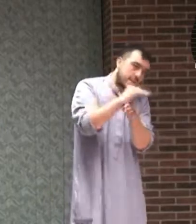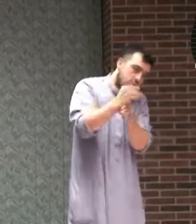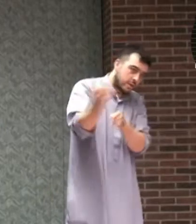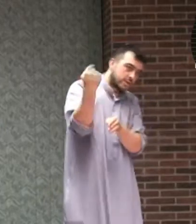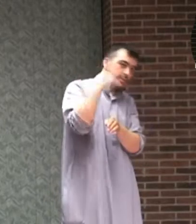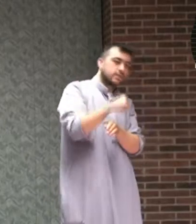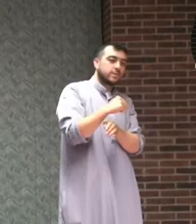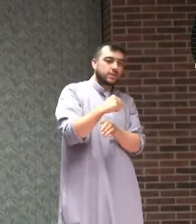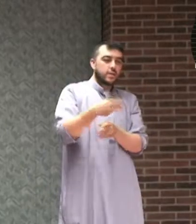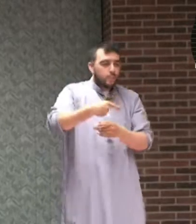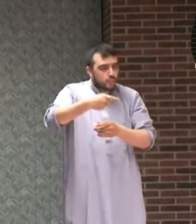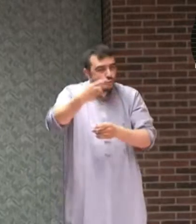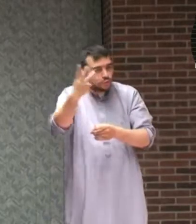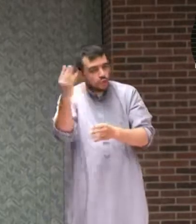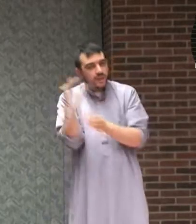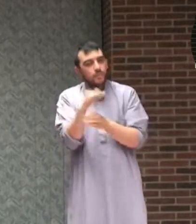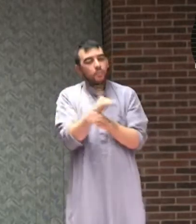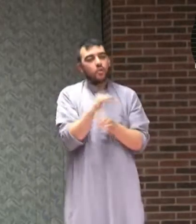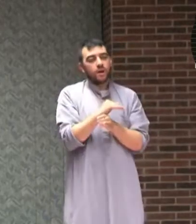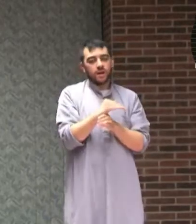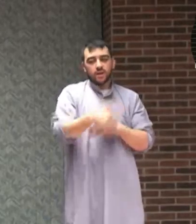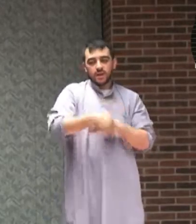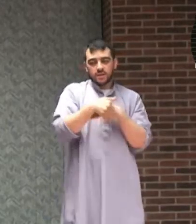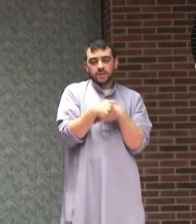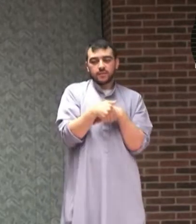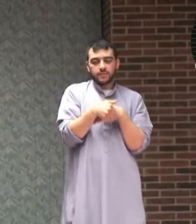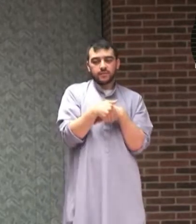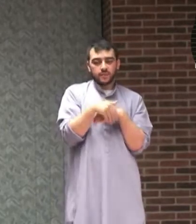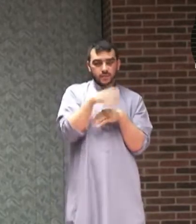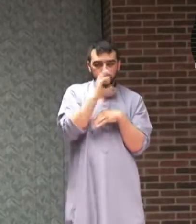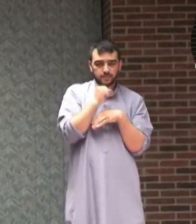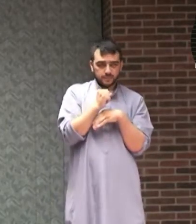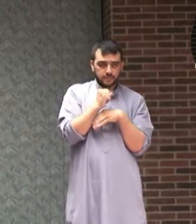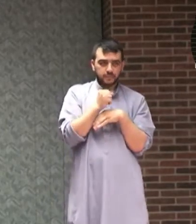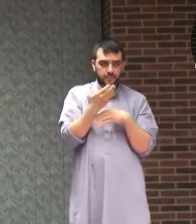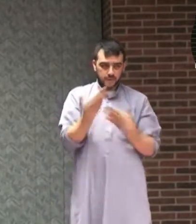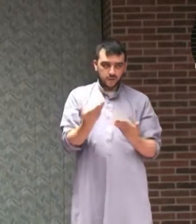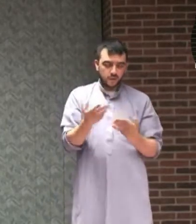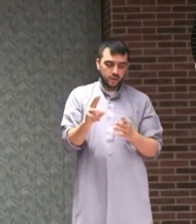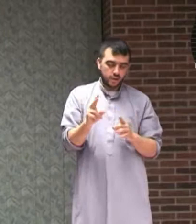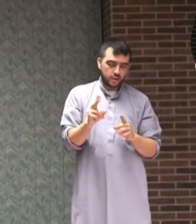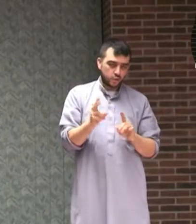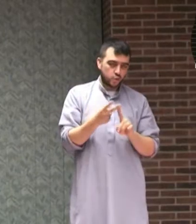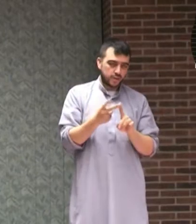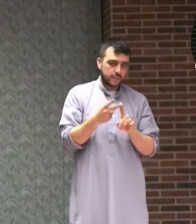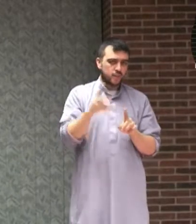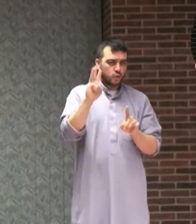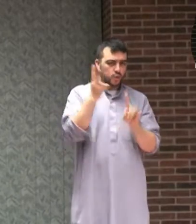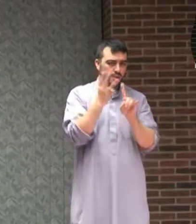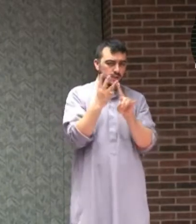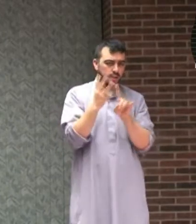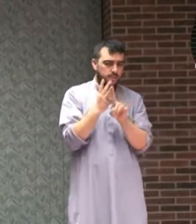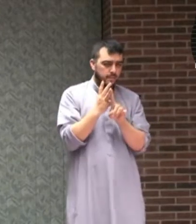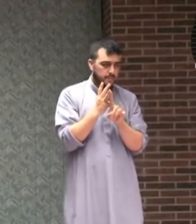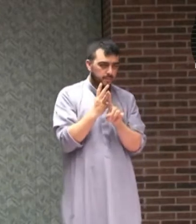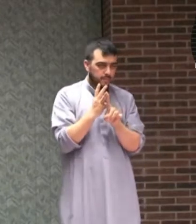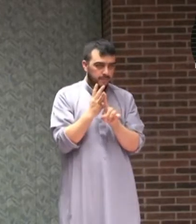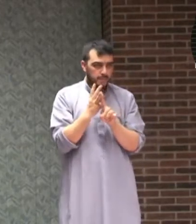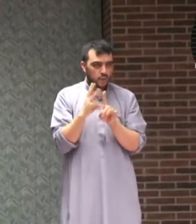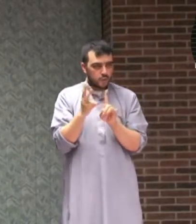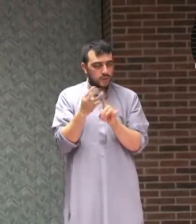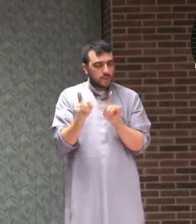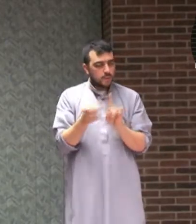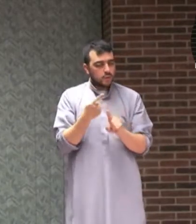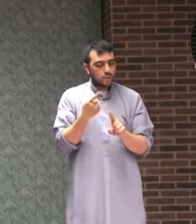notre place, ou en tout cas préparer notre place dans le paradis. Ça, c'est un deuxième aspect. Un